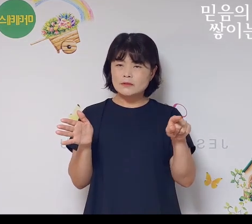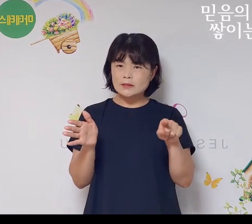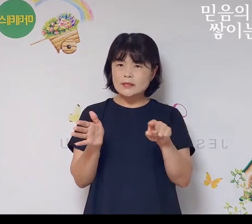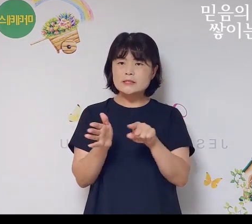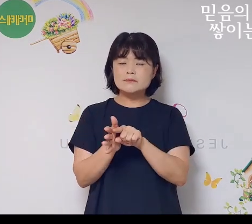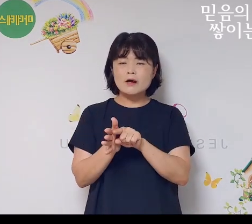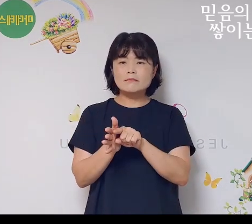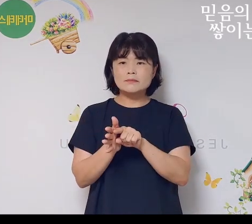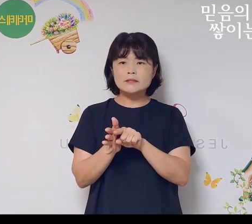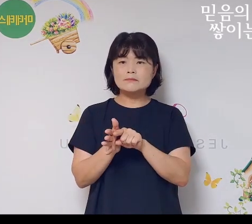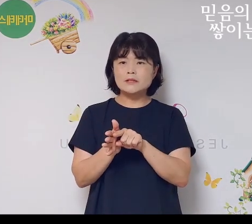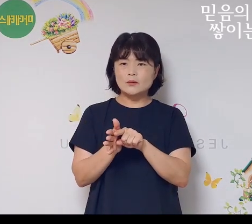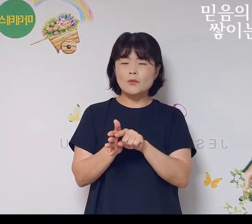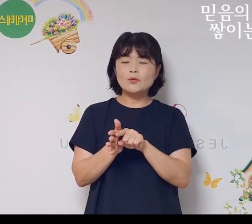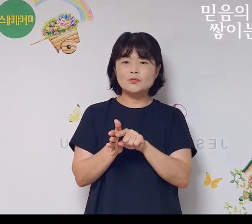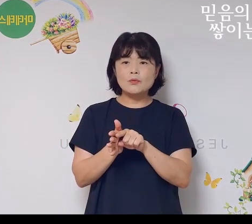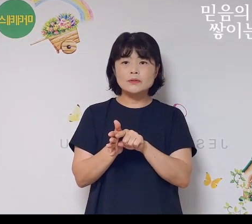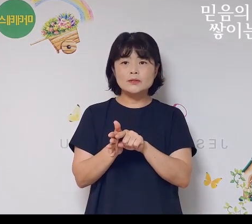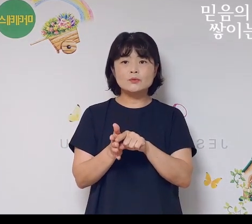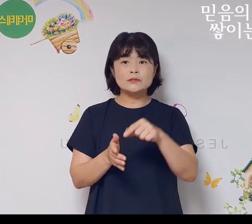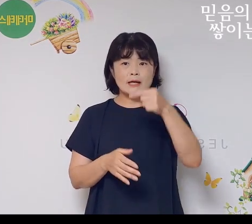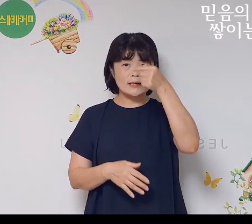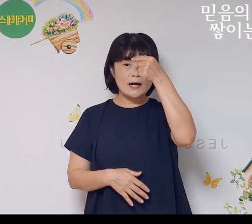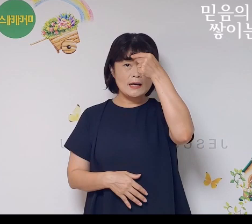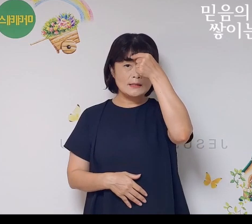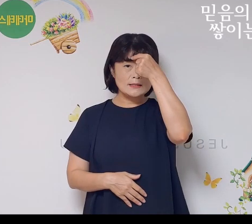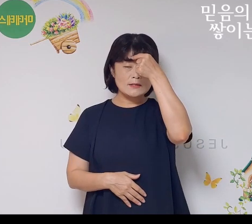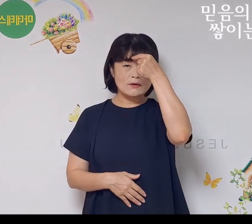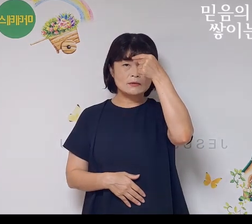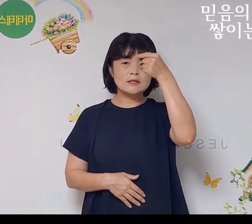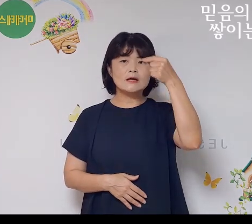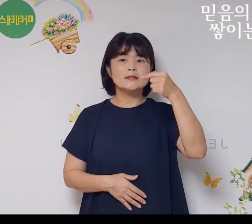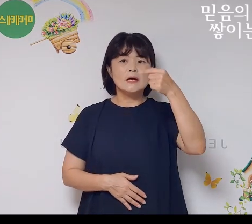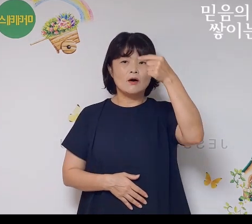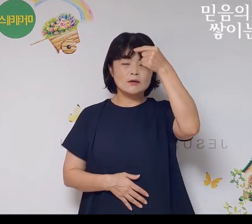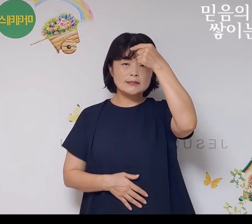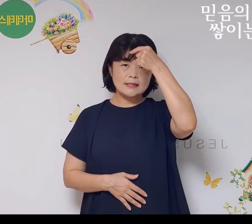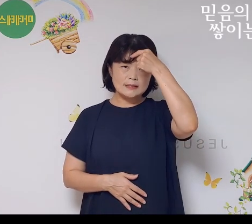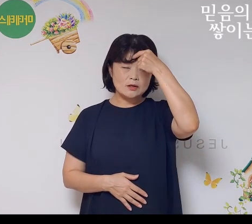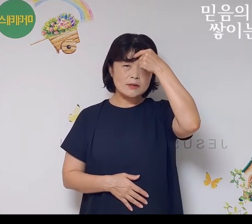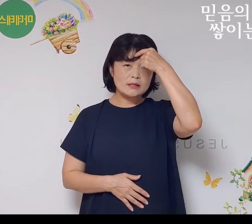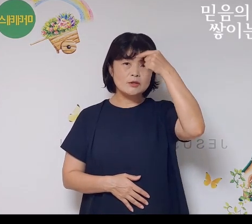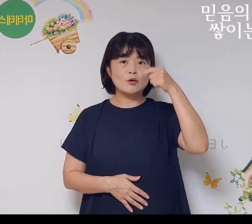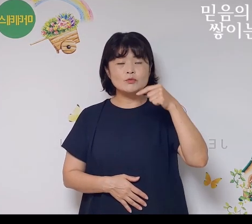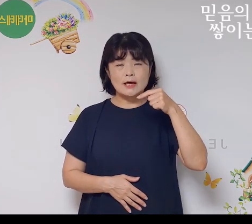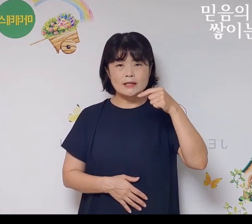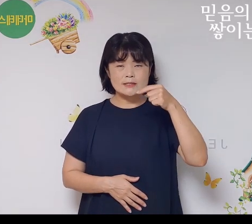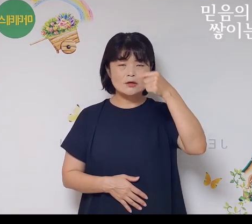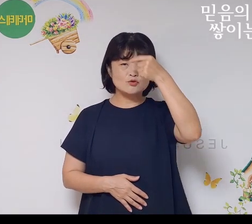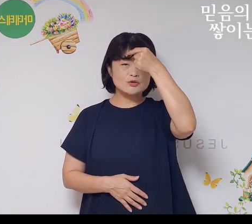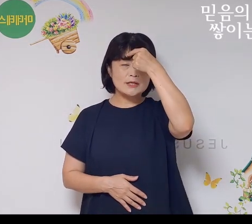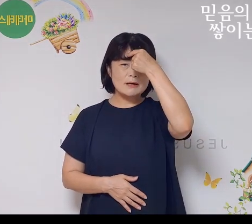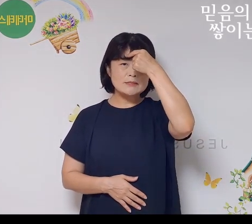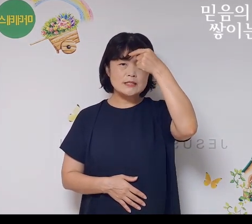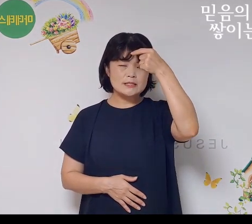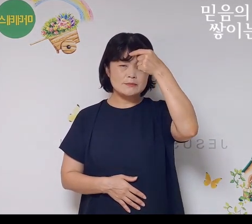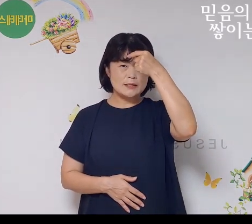이렇게 되시면 믿음이 되고 또 기도는 아까 했어요. 근데 그냥 이것만 하면 너무 약해서 2개를 합치겠습니다.